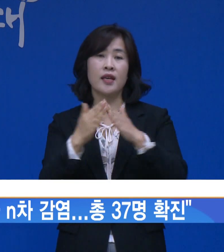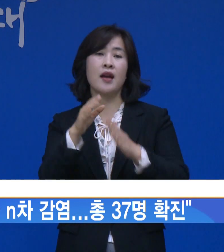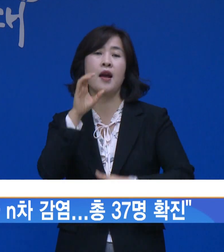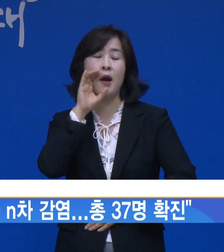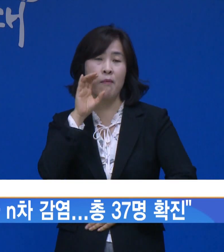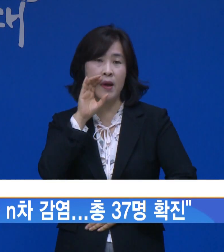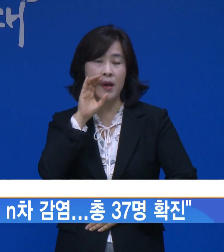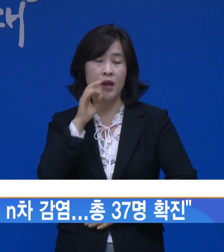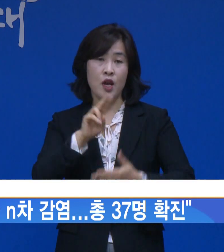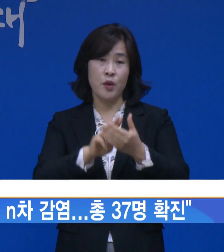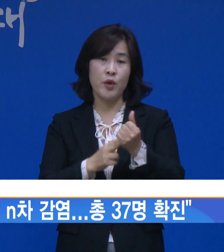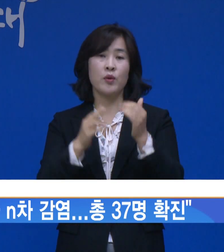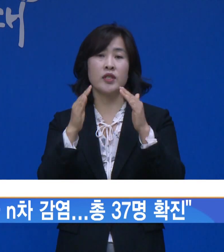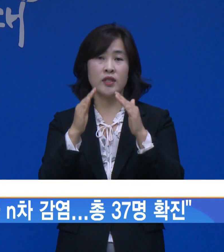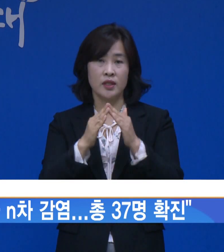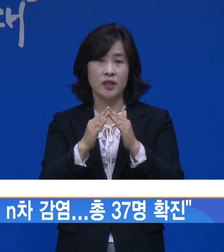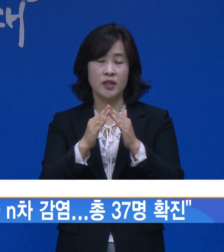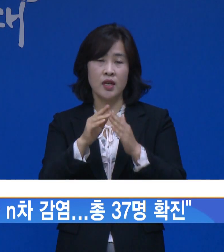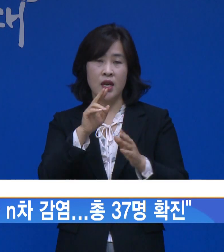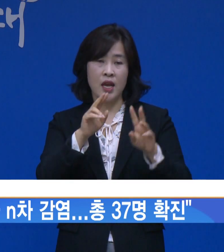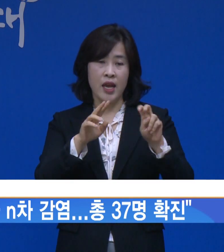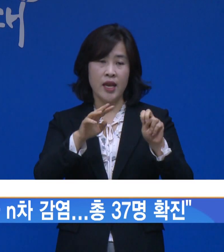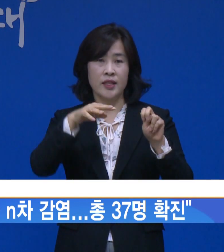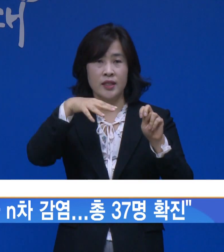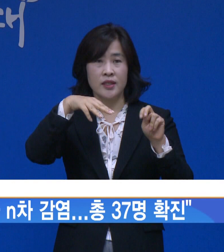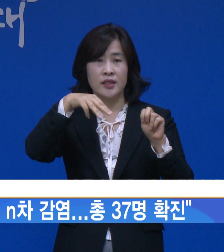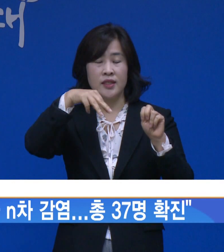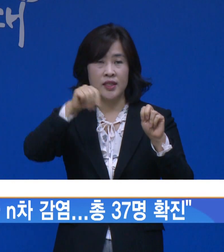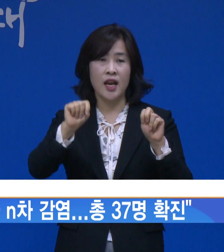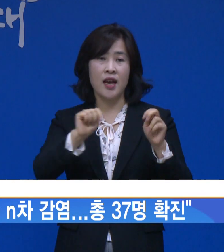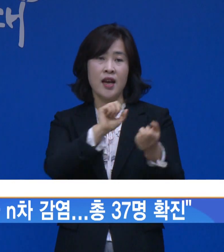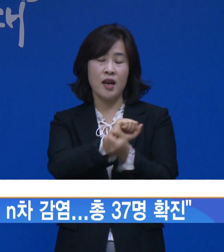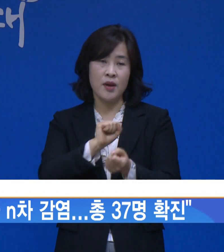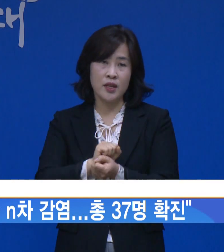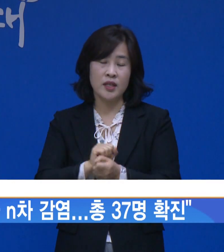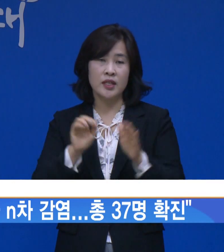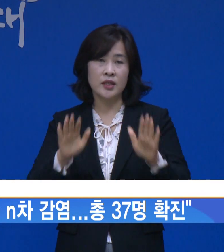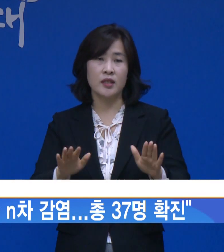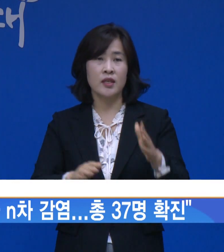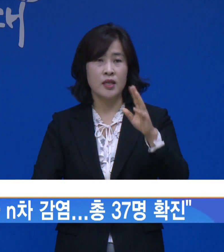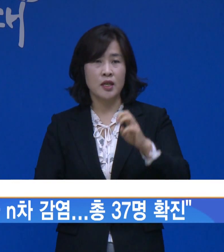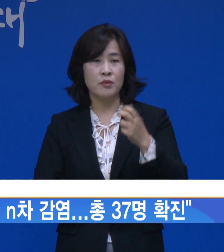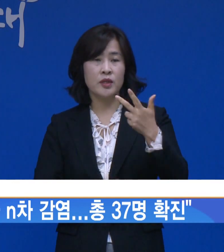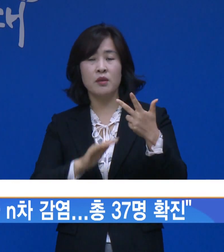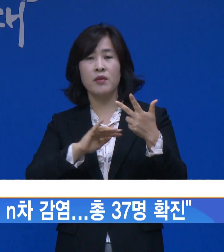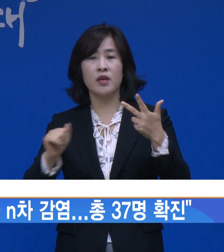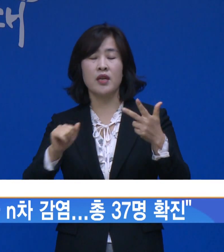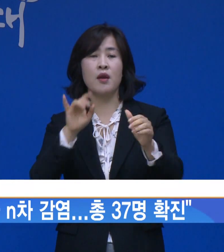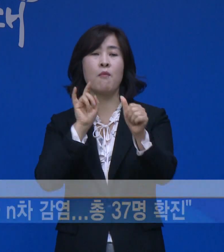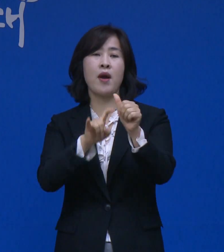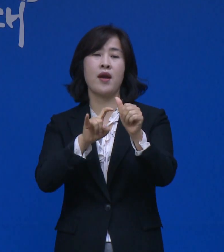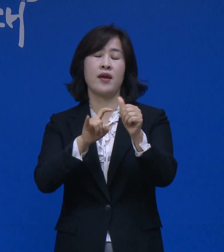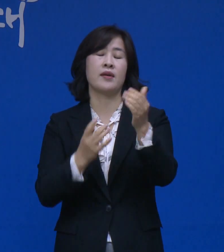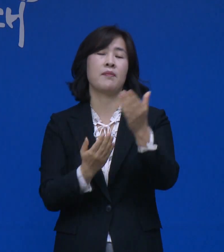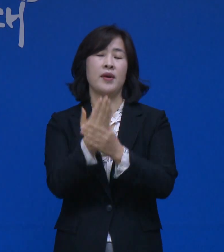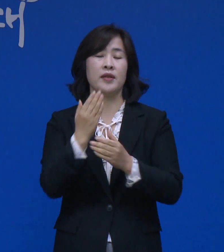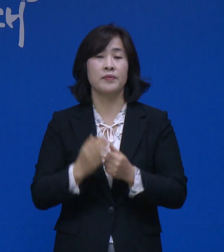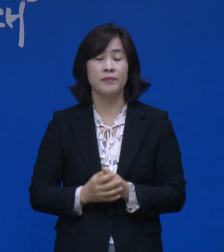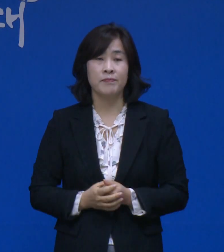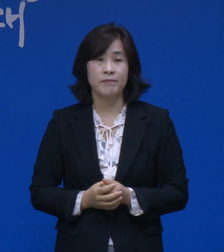카페, 미용실 등 N차 감염이 이루어져서 총 37명이 확진됐습니다.